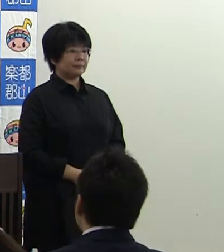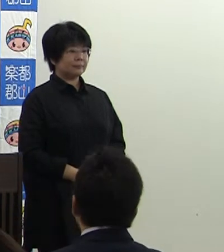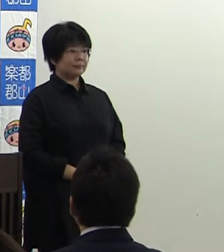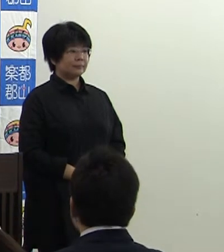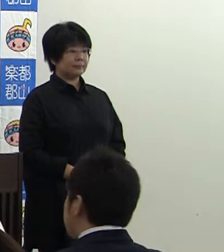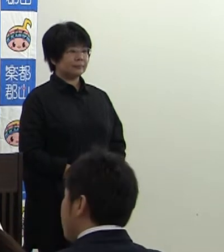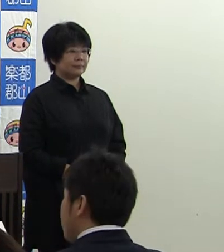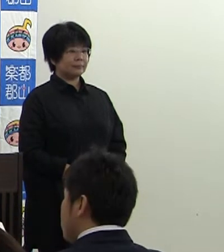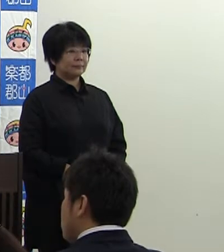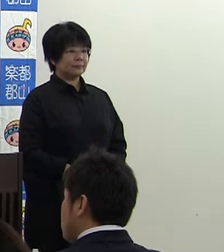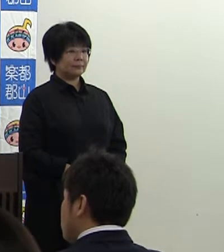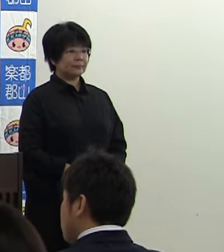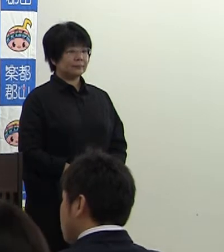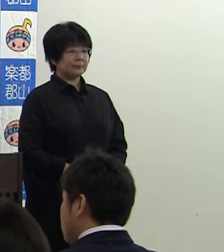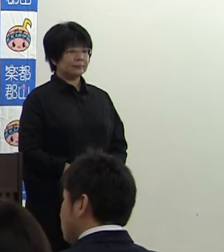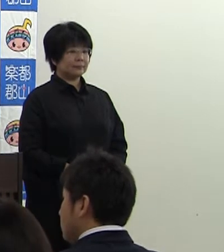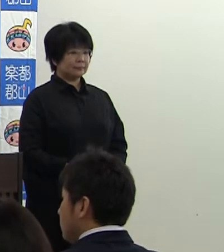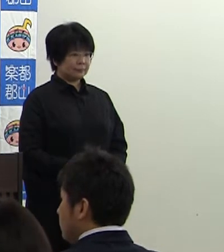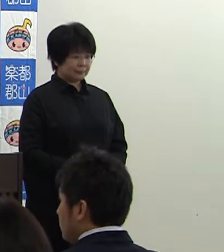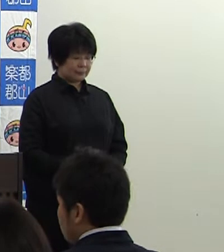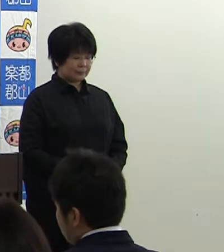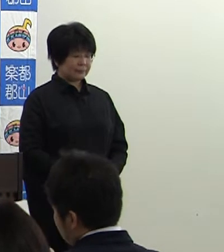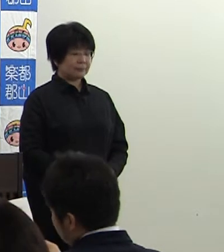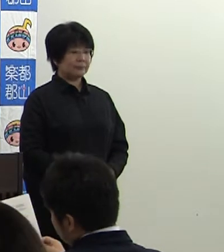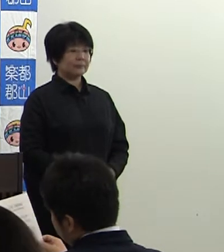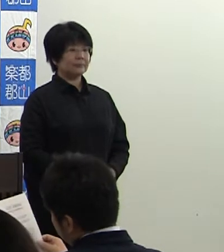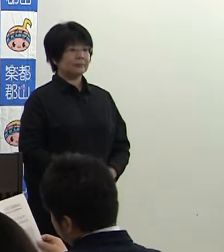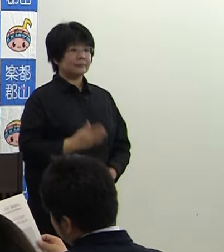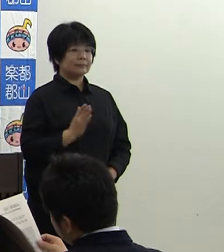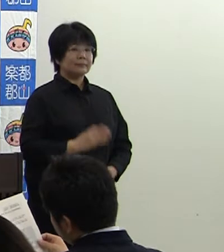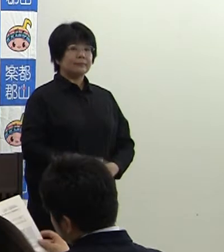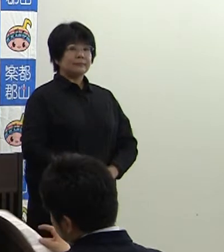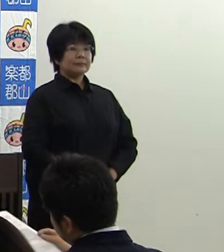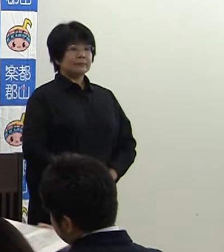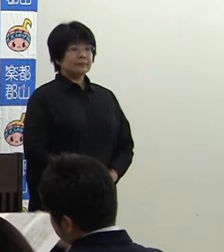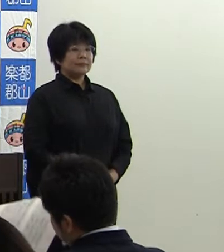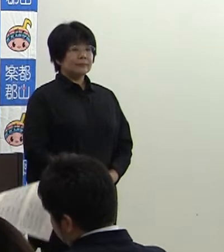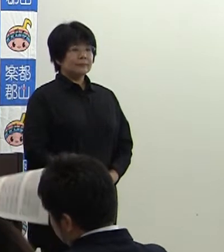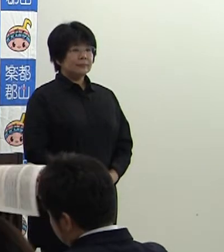話じゃないの、ね、